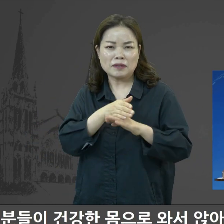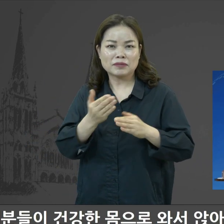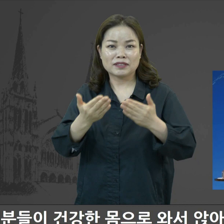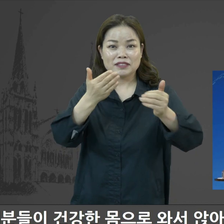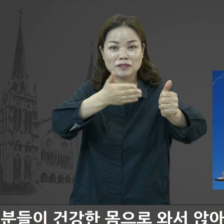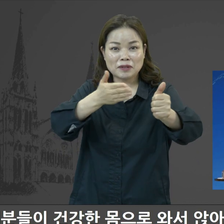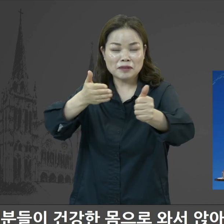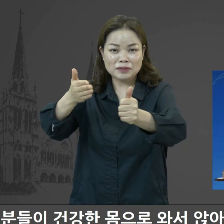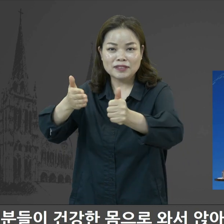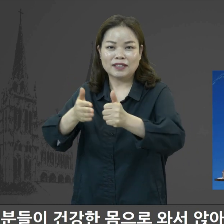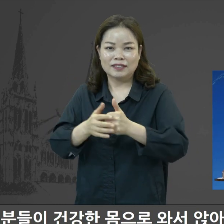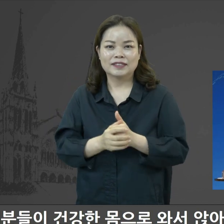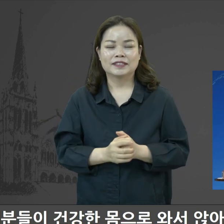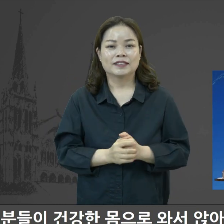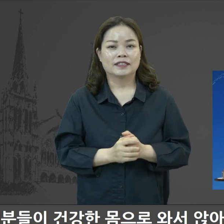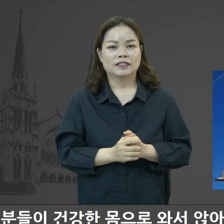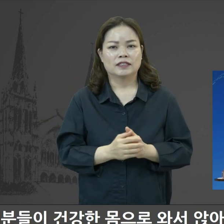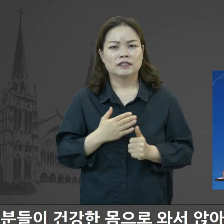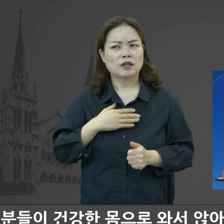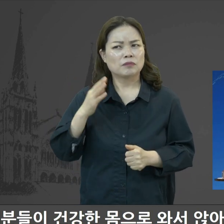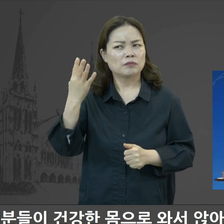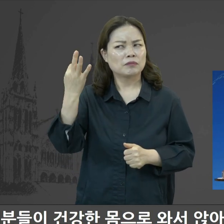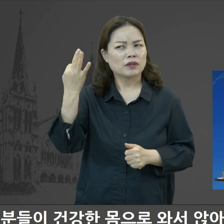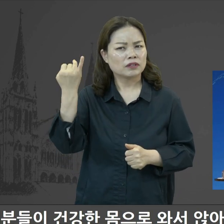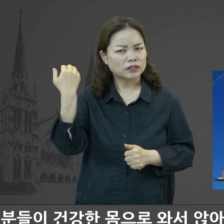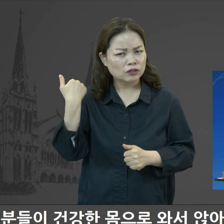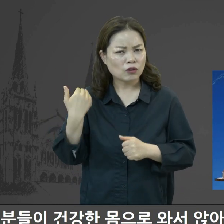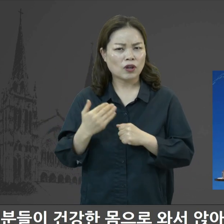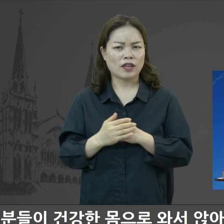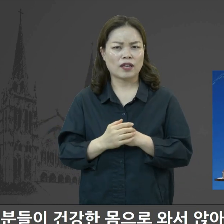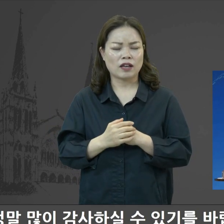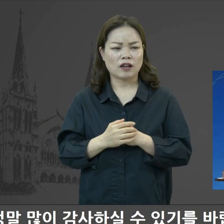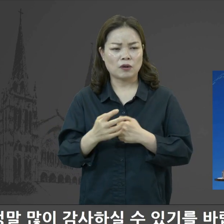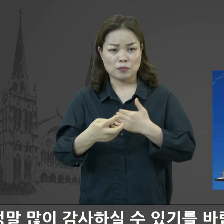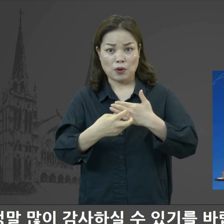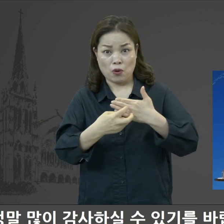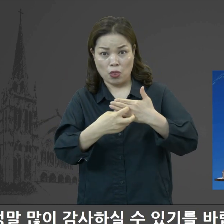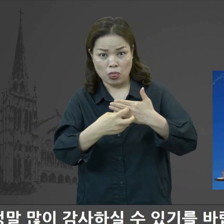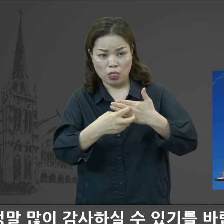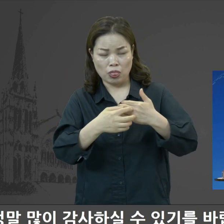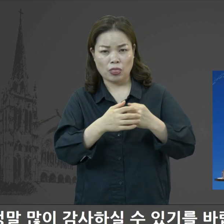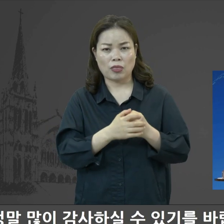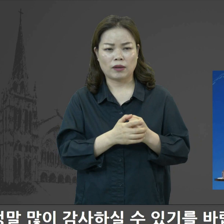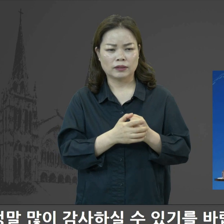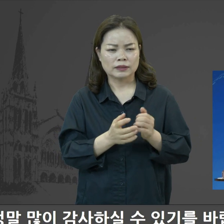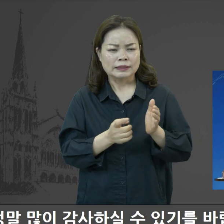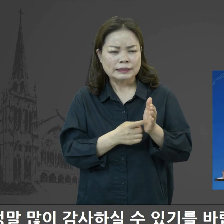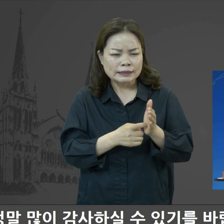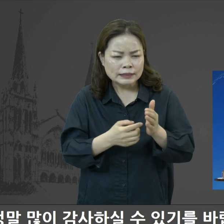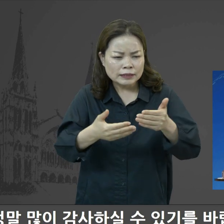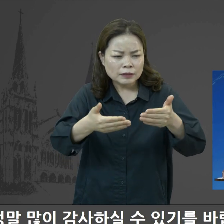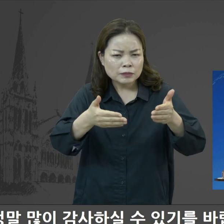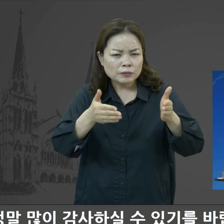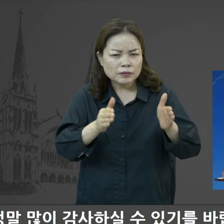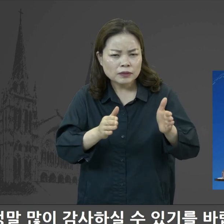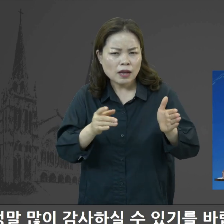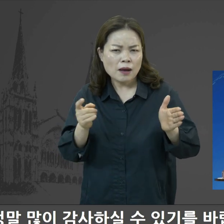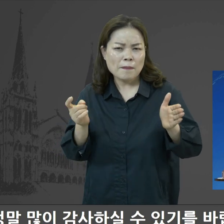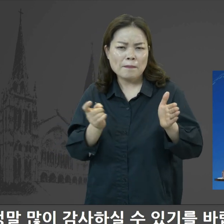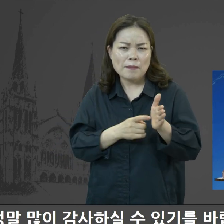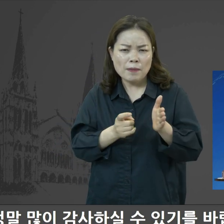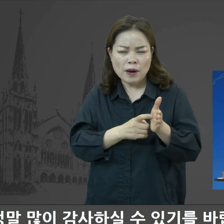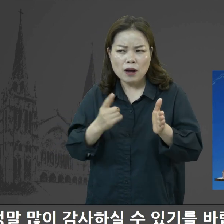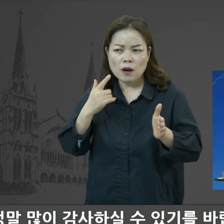수 있길 바랍니다. 제가 며칠 전에 어느 병원에 응급실에